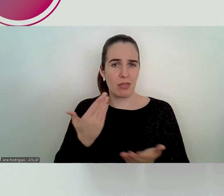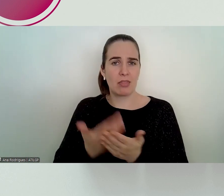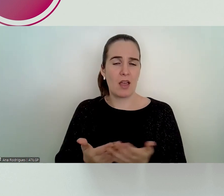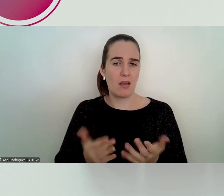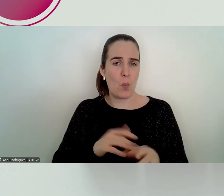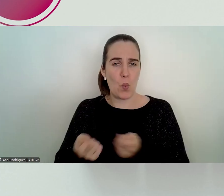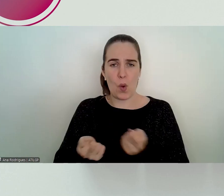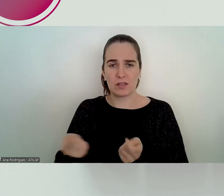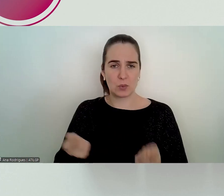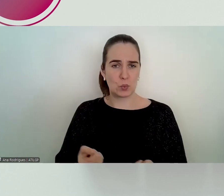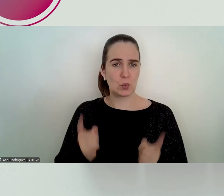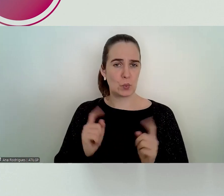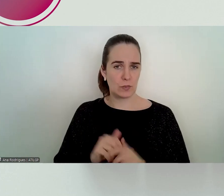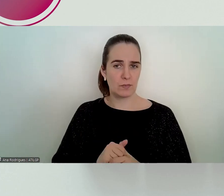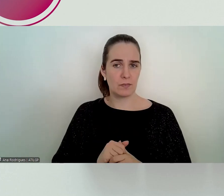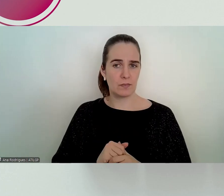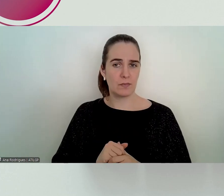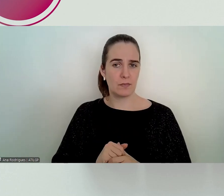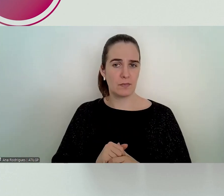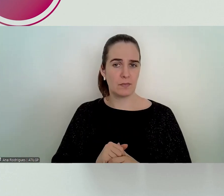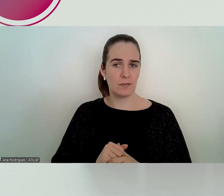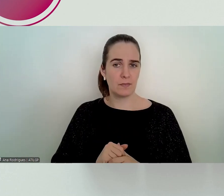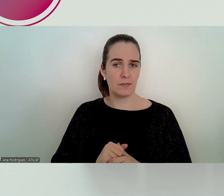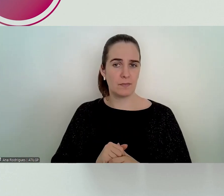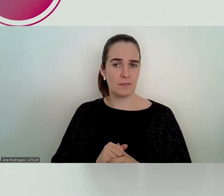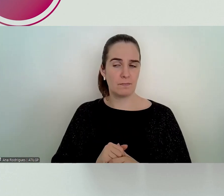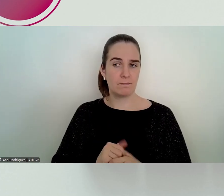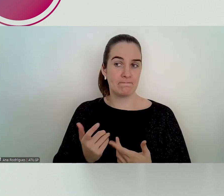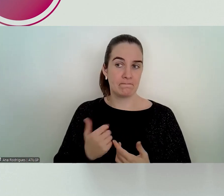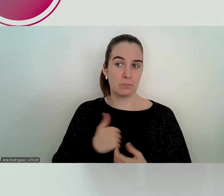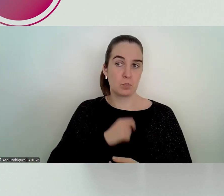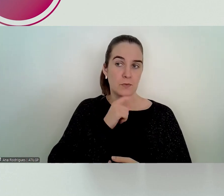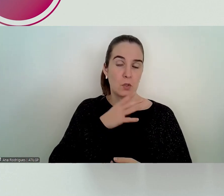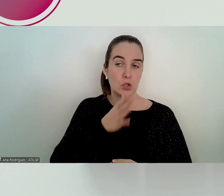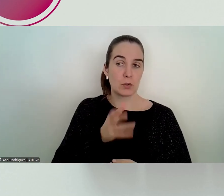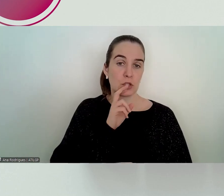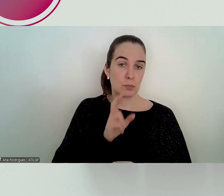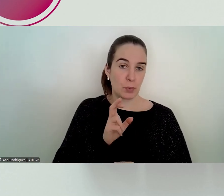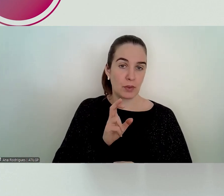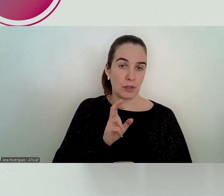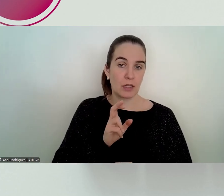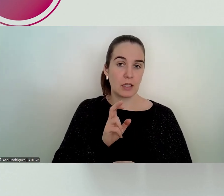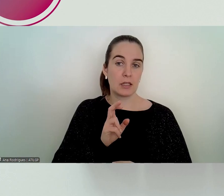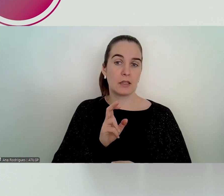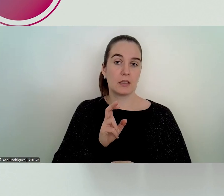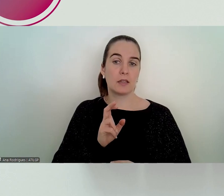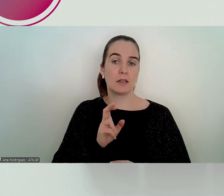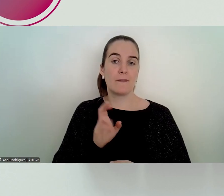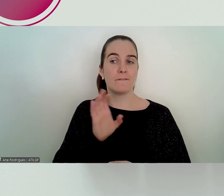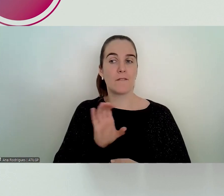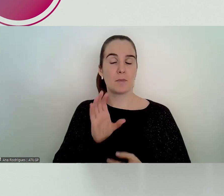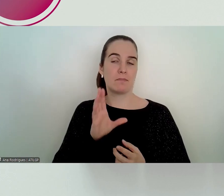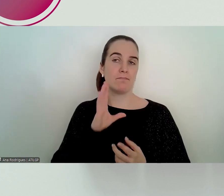organizações. E eu vou responder também um bocadinho de forma coloquial